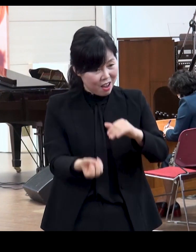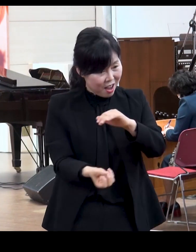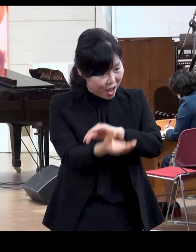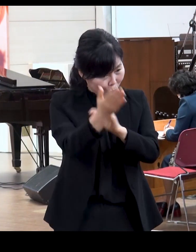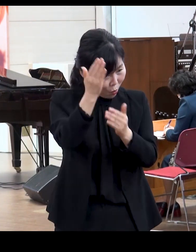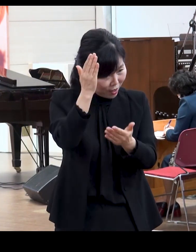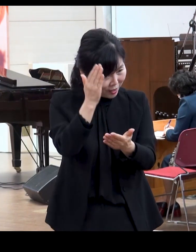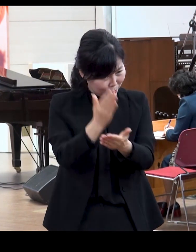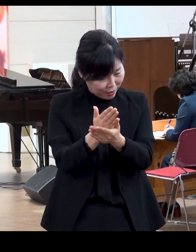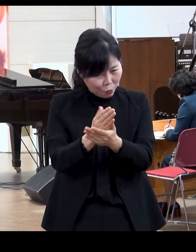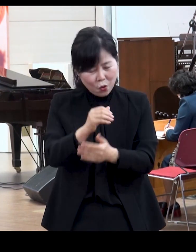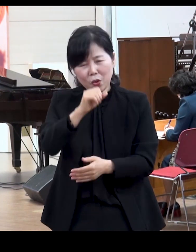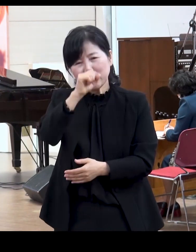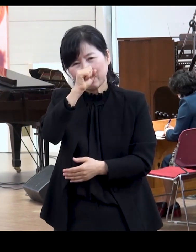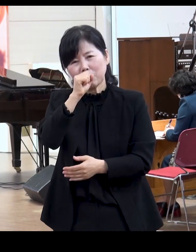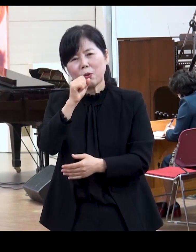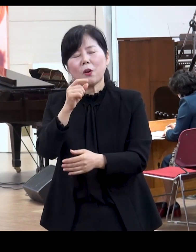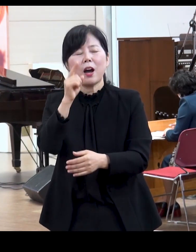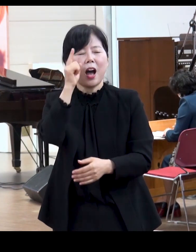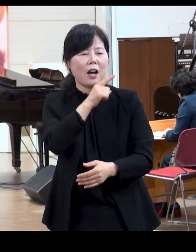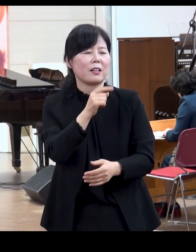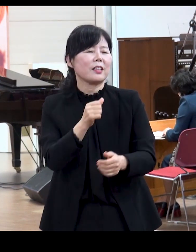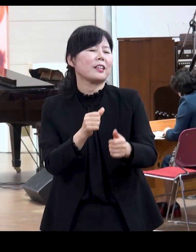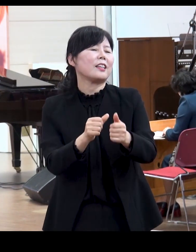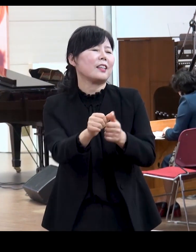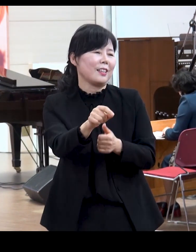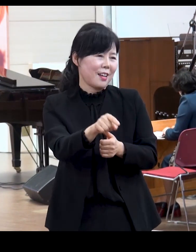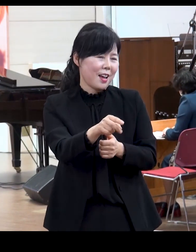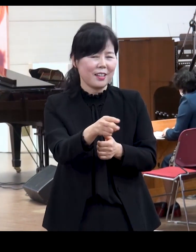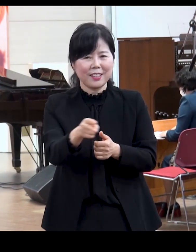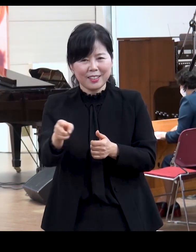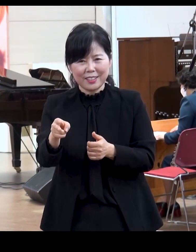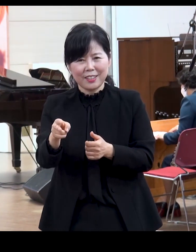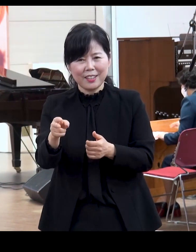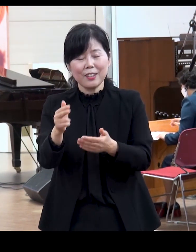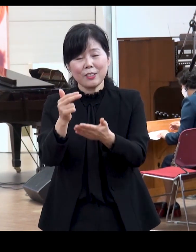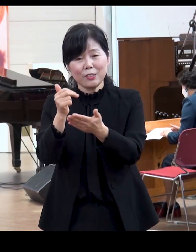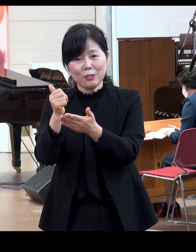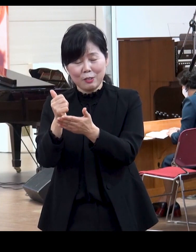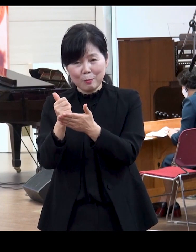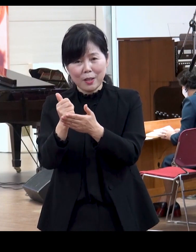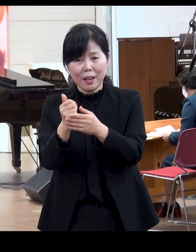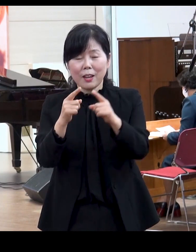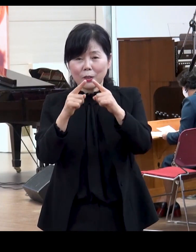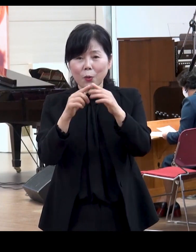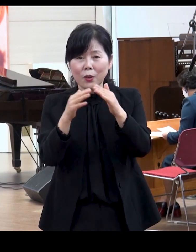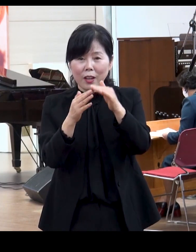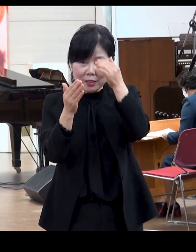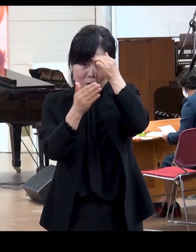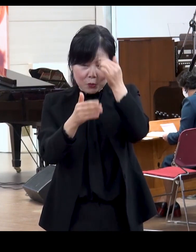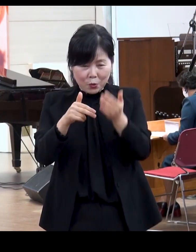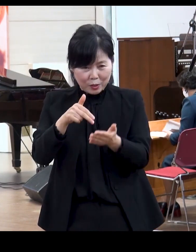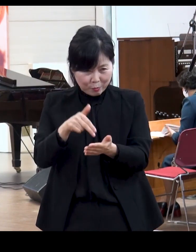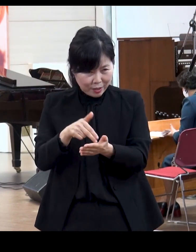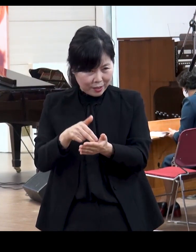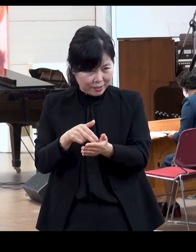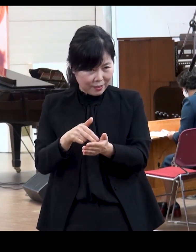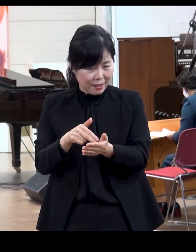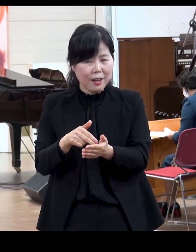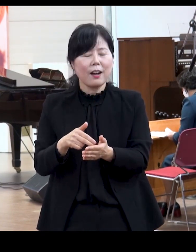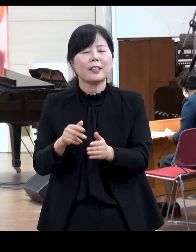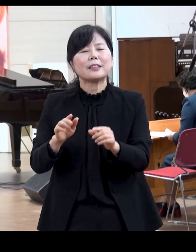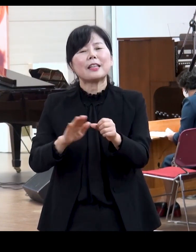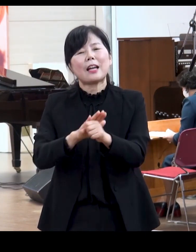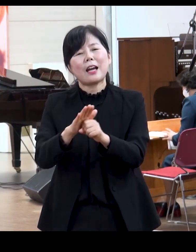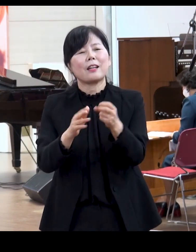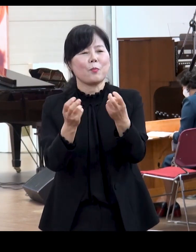악에게 지지 말고 선으로 악을 이기라. 이것이 바로 주님의 몸된 교회의 지체된 우리가 살아가는